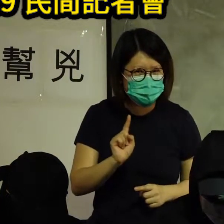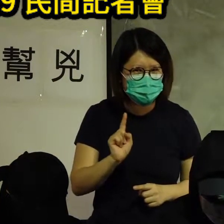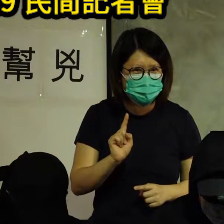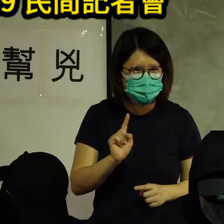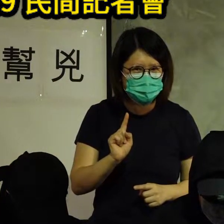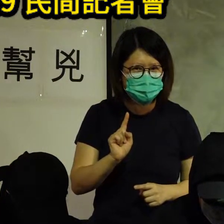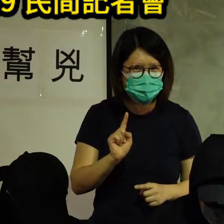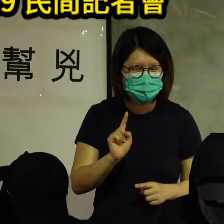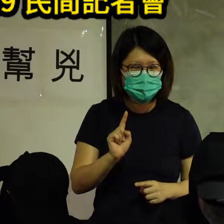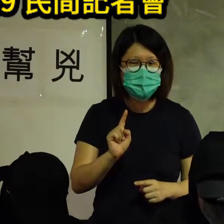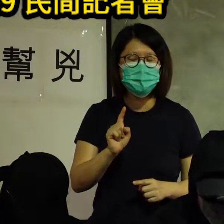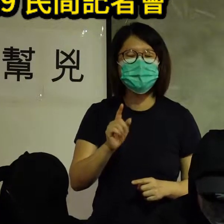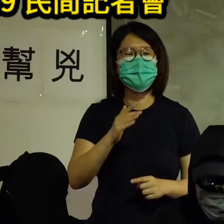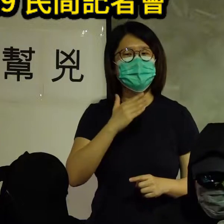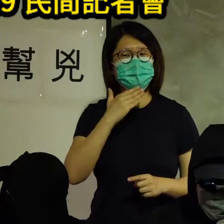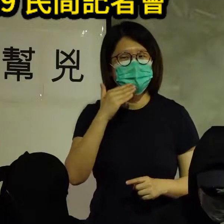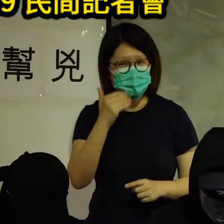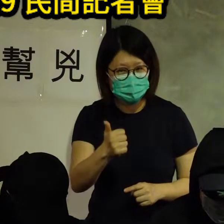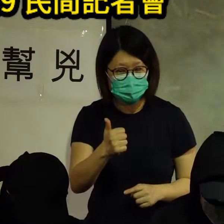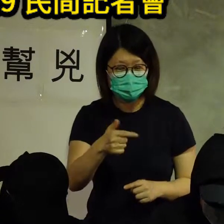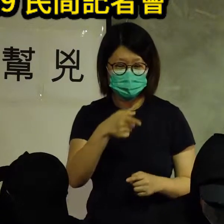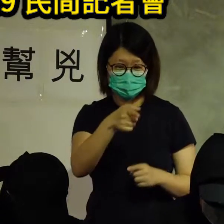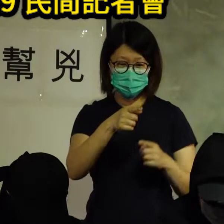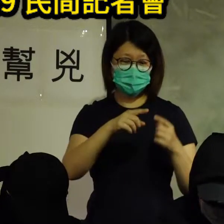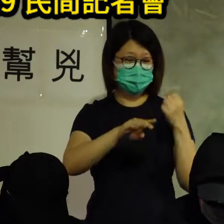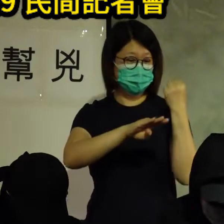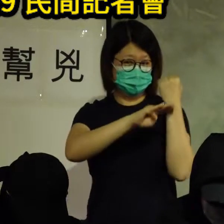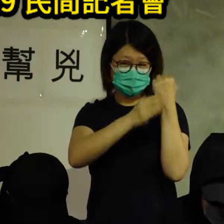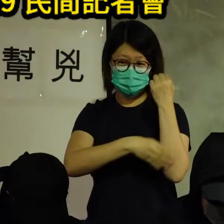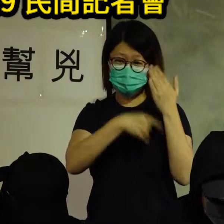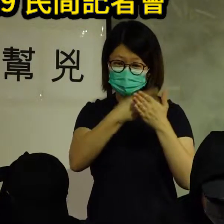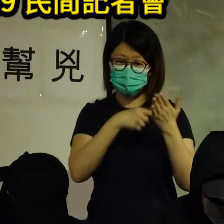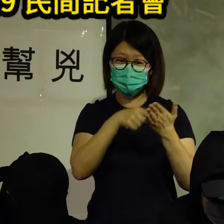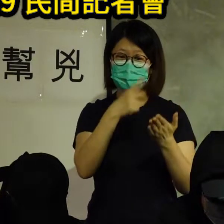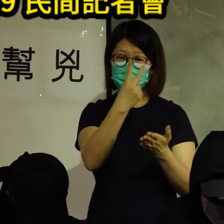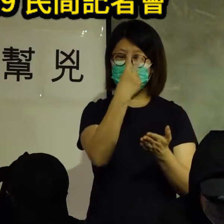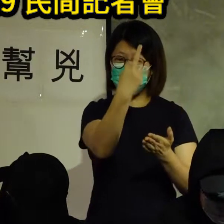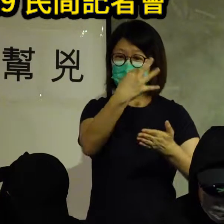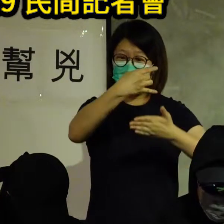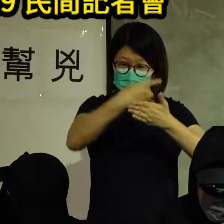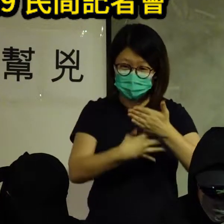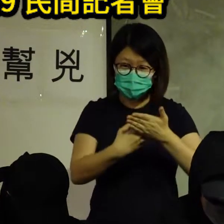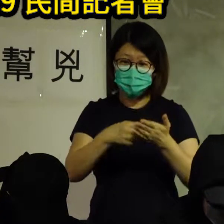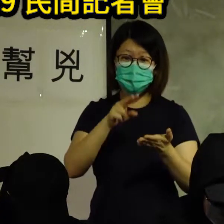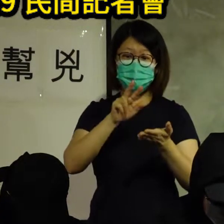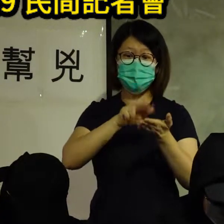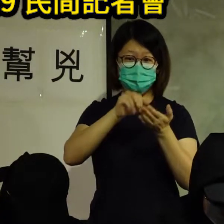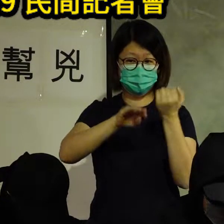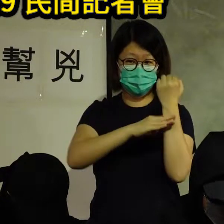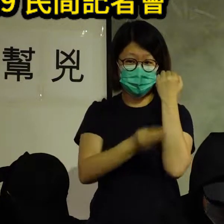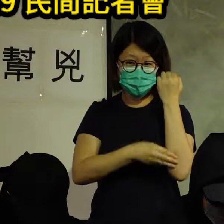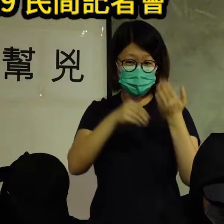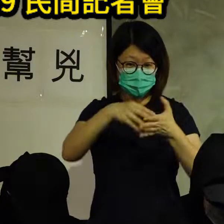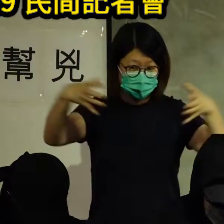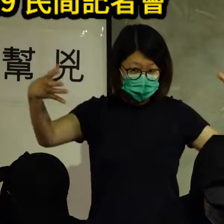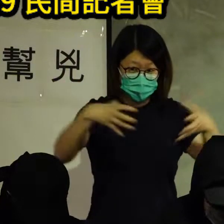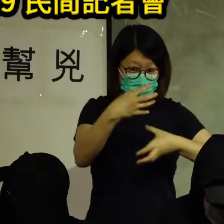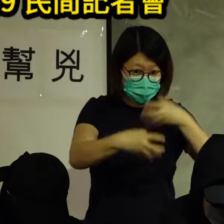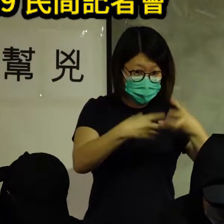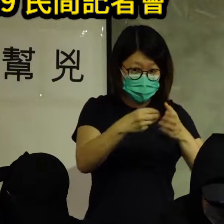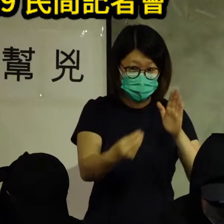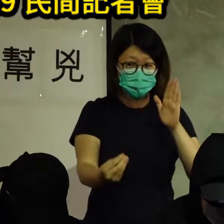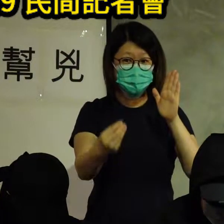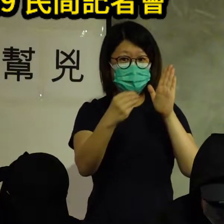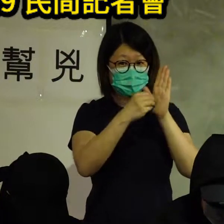現行不同條例潛建式立法種種舊時惡法可被援